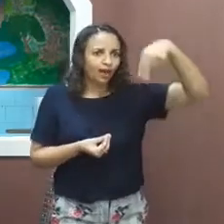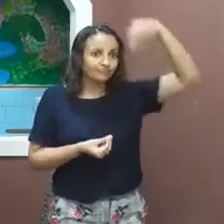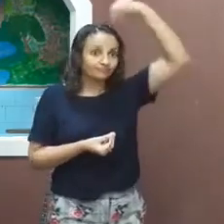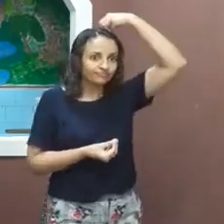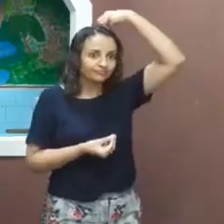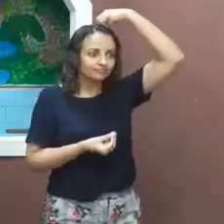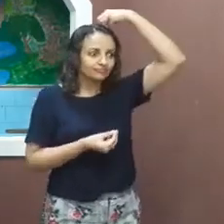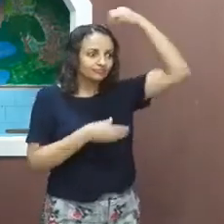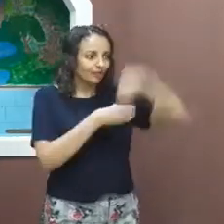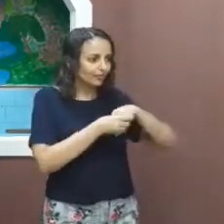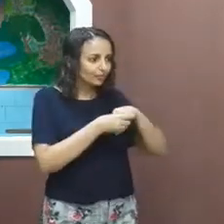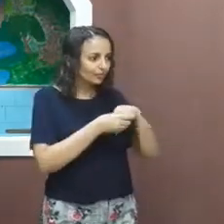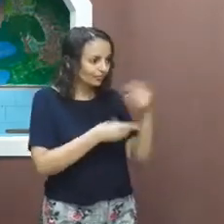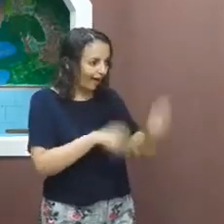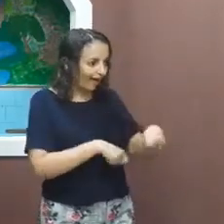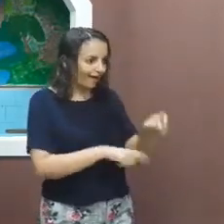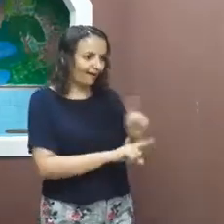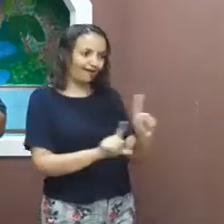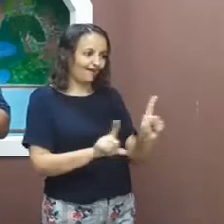você.